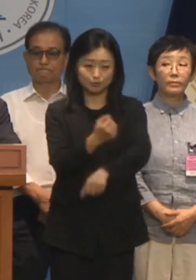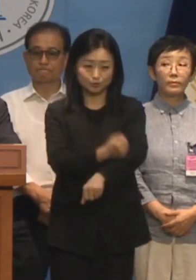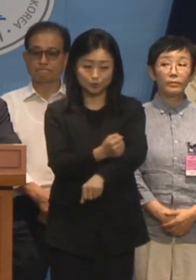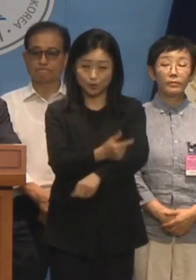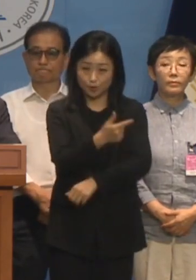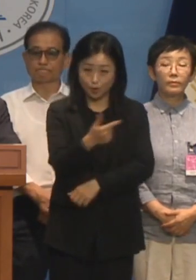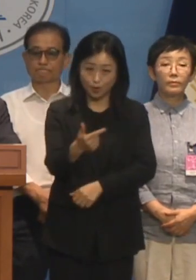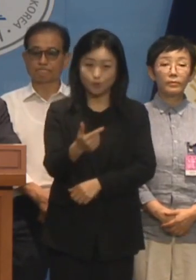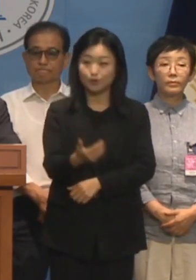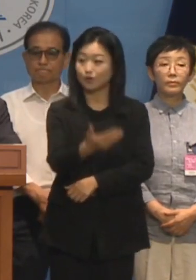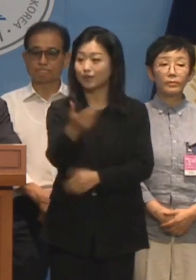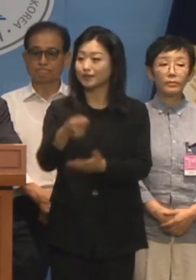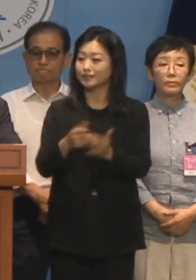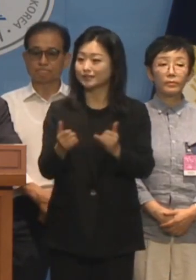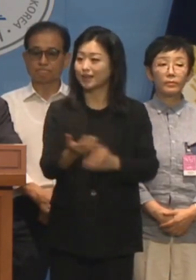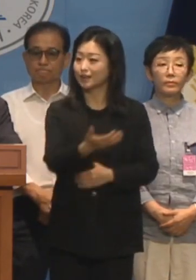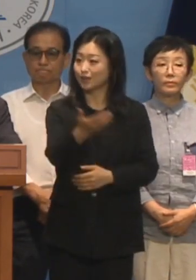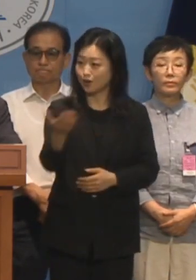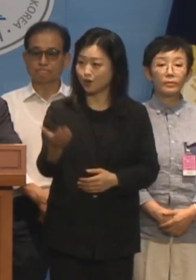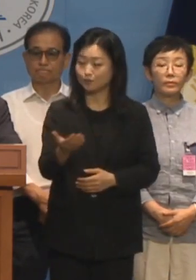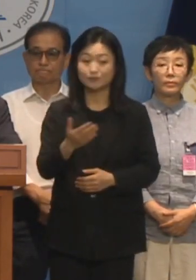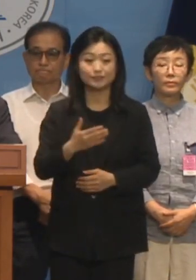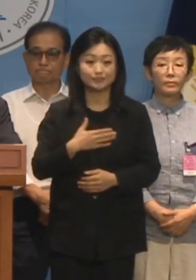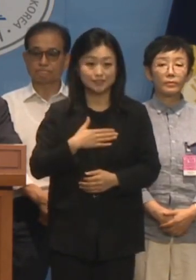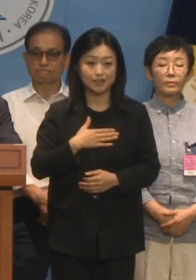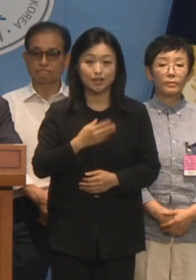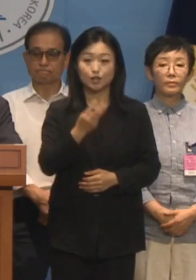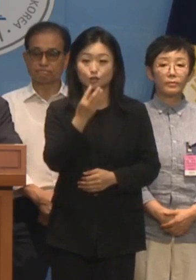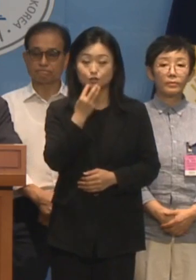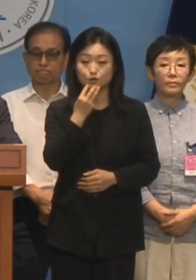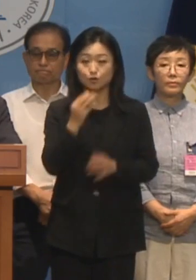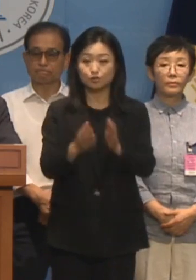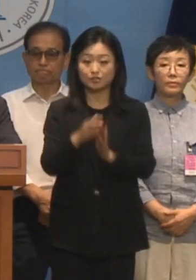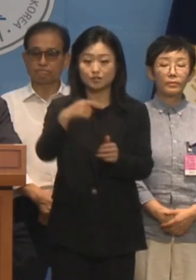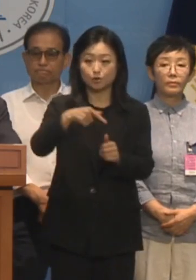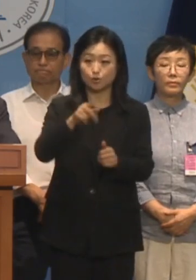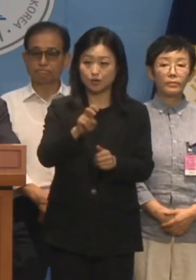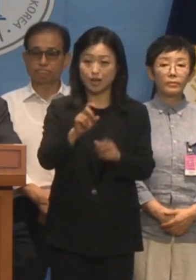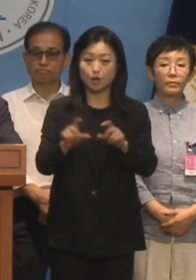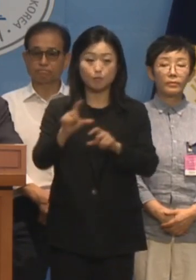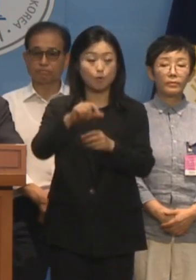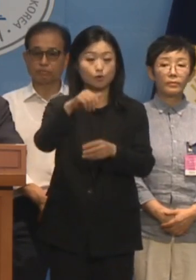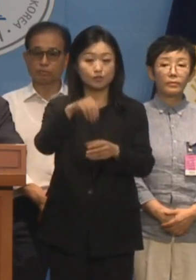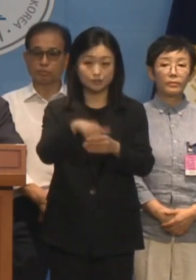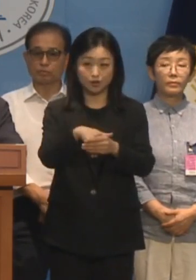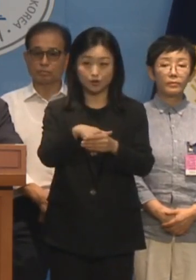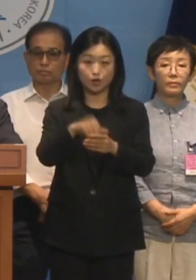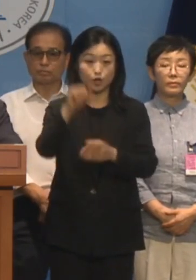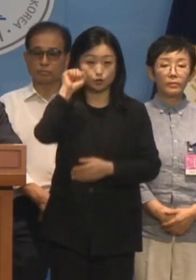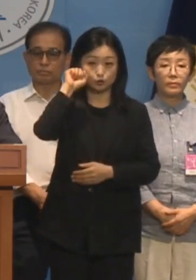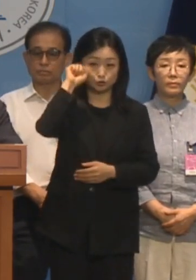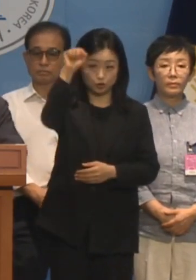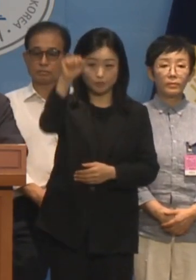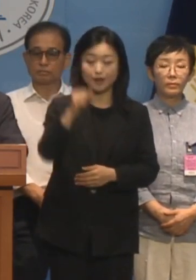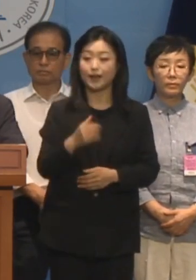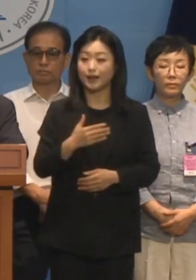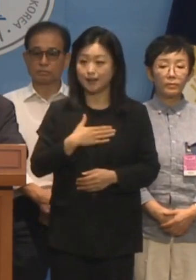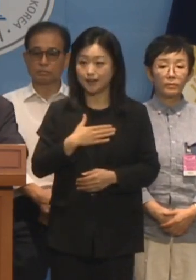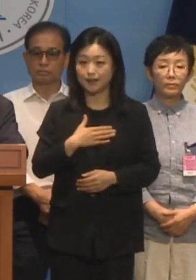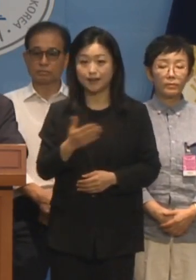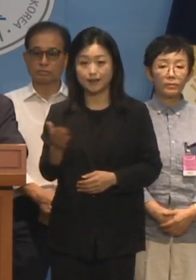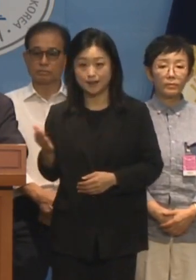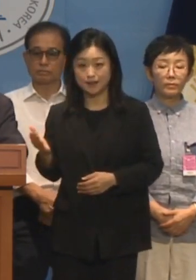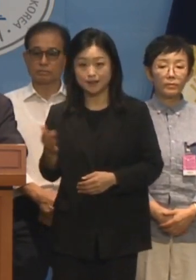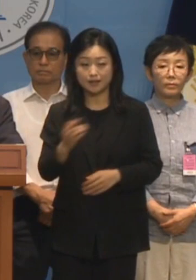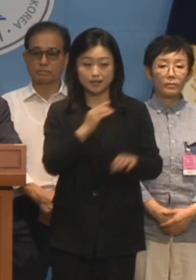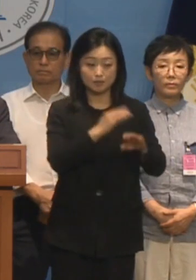그리고 언론인 여러분, 저는 서울시 교육감 보궐선거 출마자로서